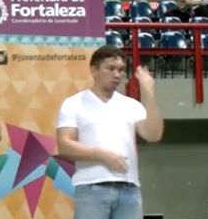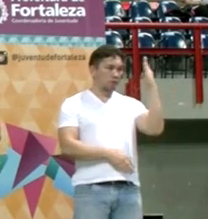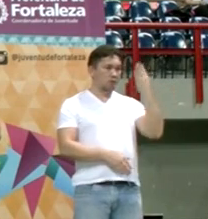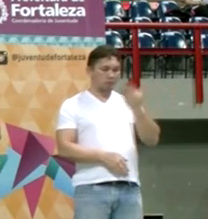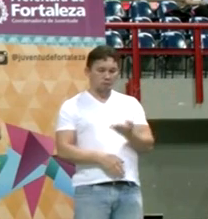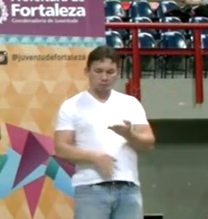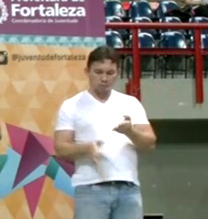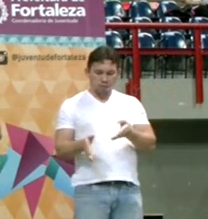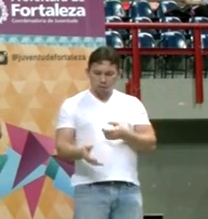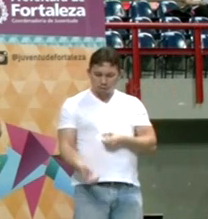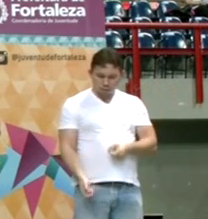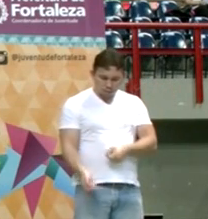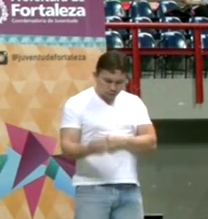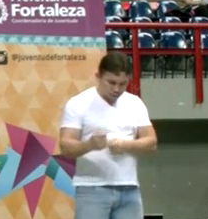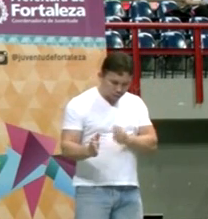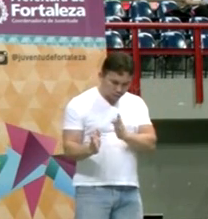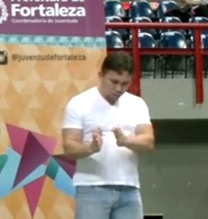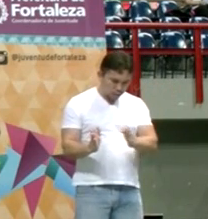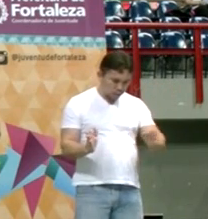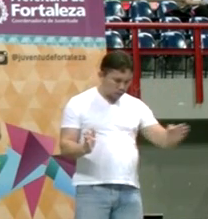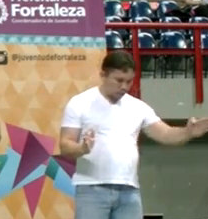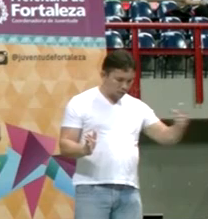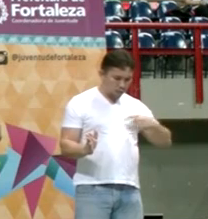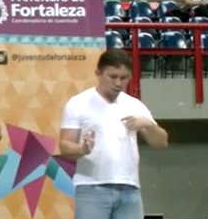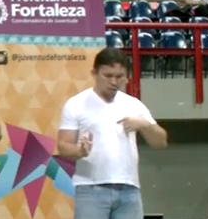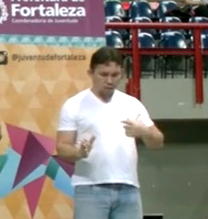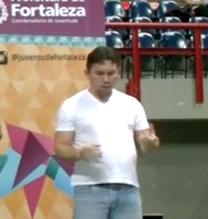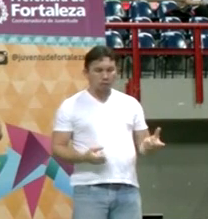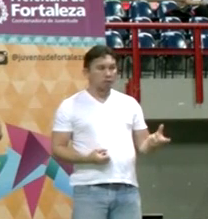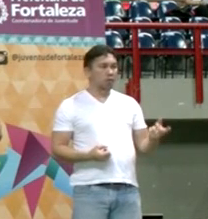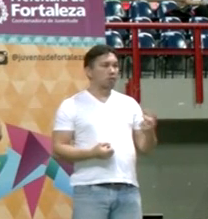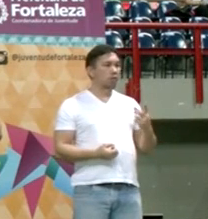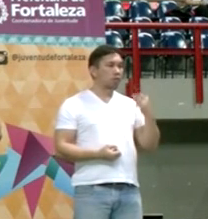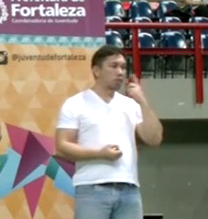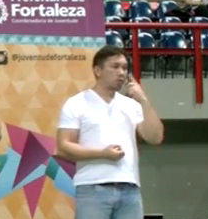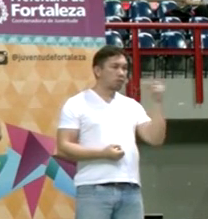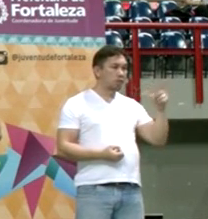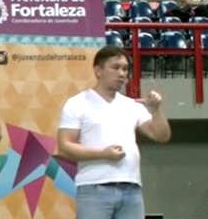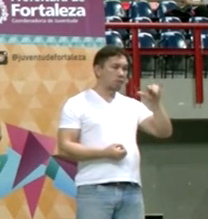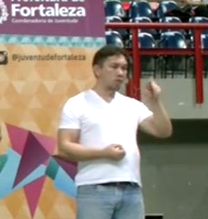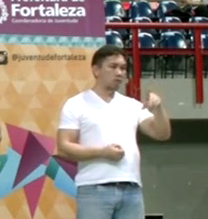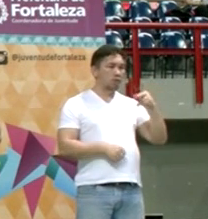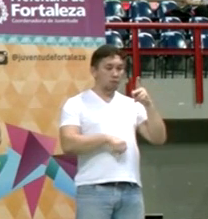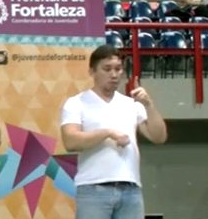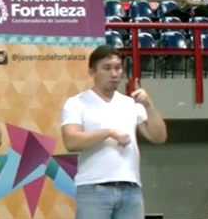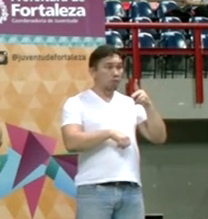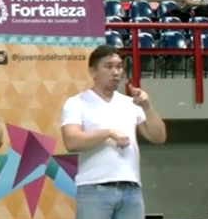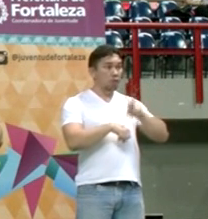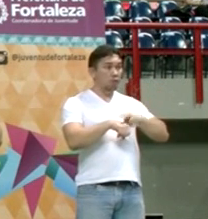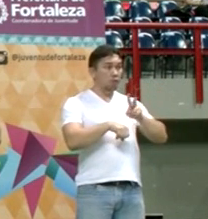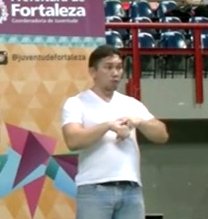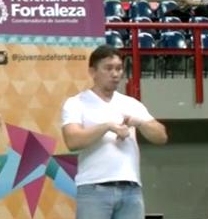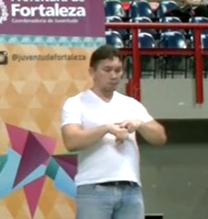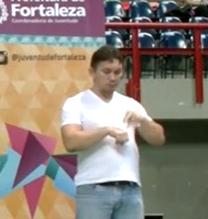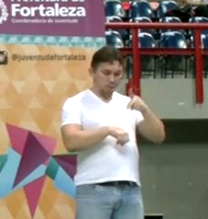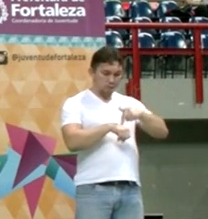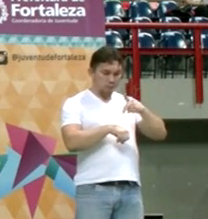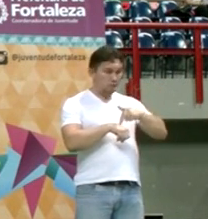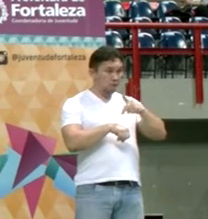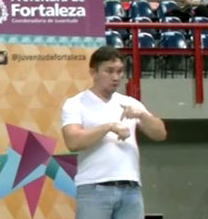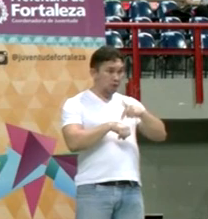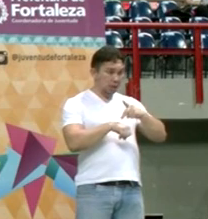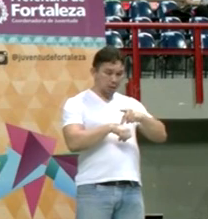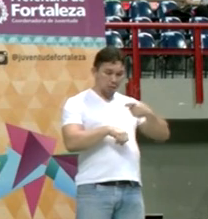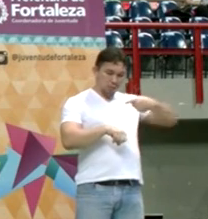era coletivo, a pessoa era enterrada no caixão e volta ao caixão. O Lenin foi enterrado num vidro blindado que até hoje parece que ele morreu